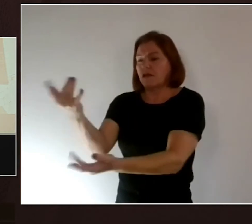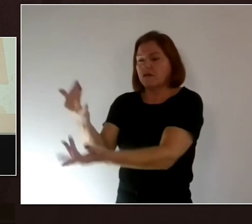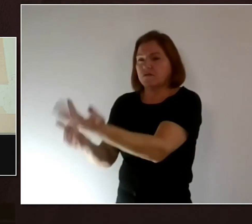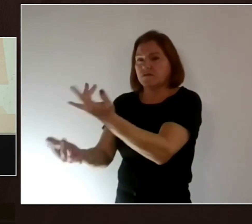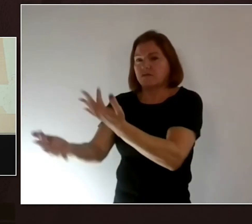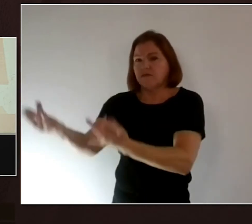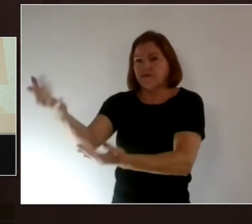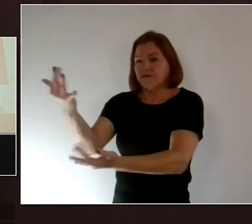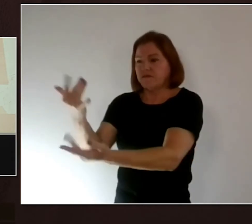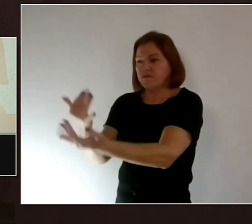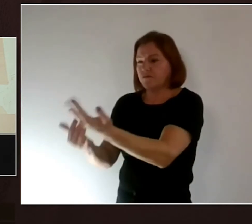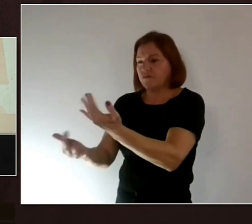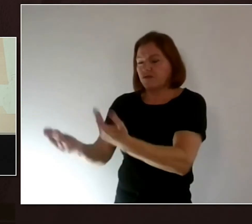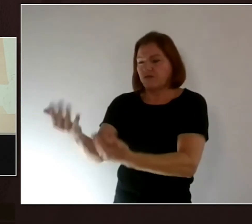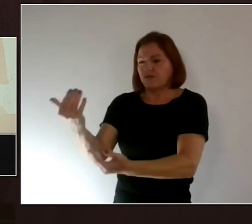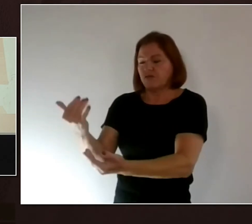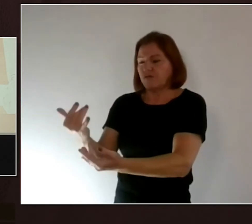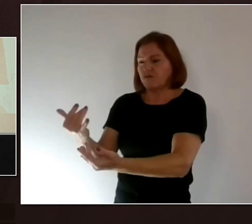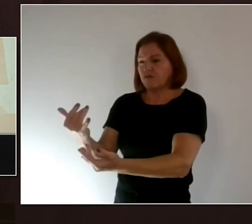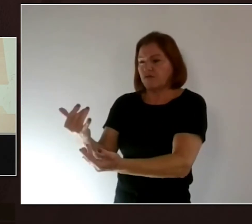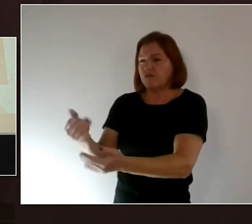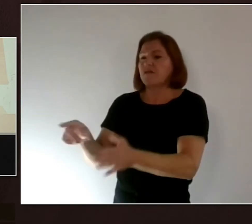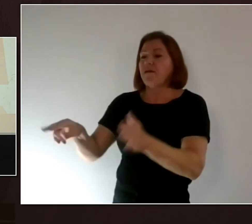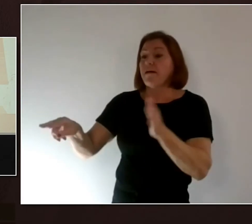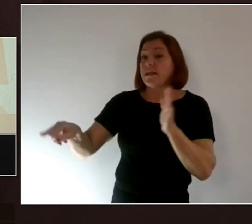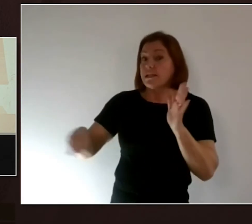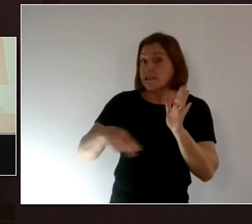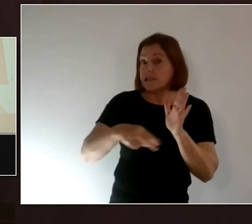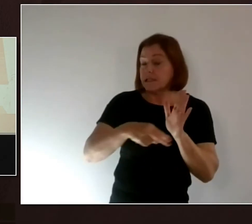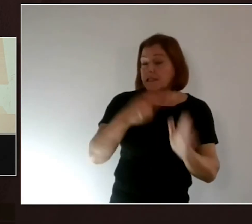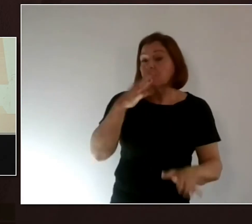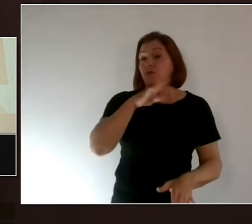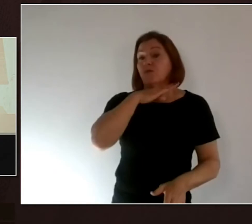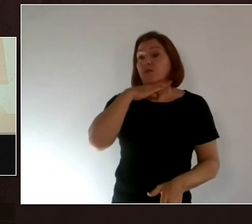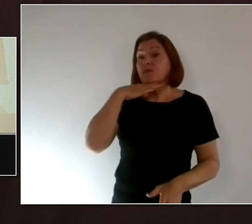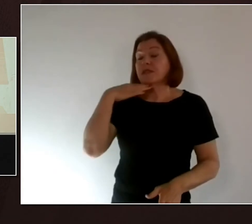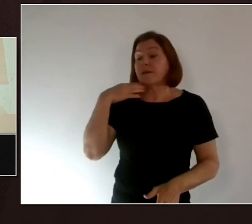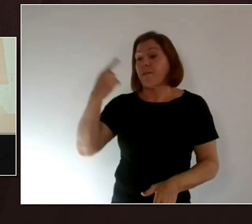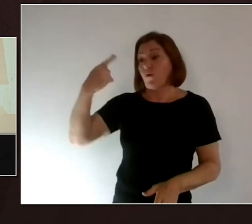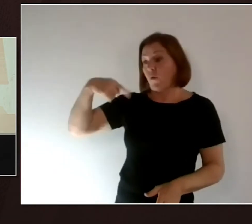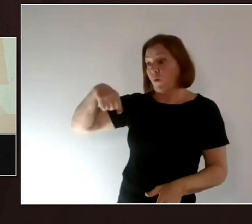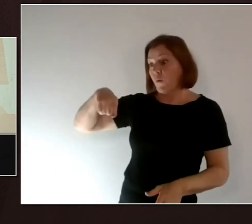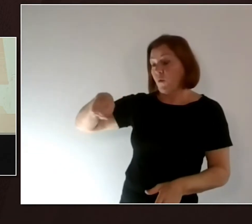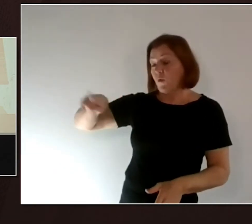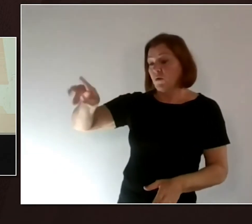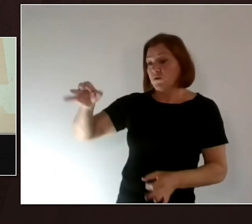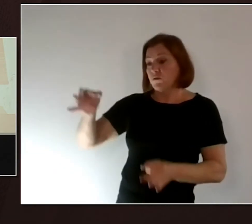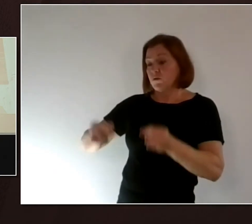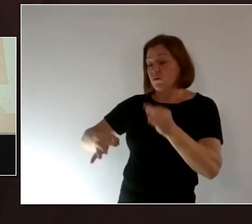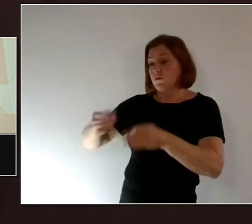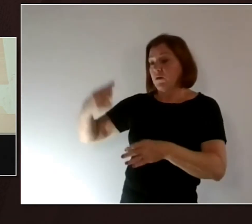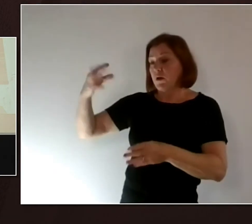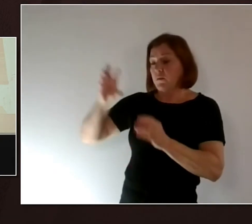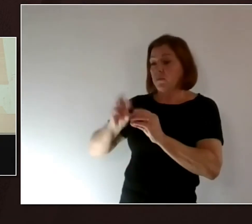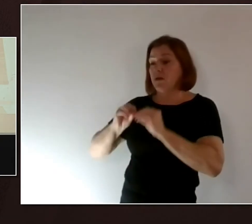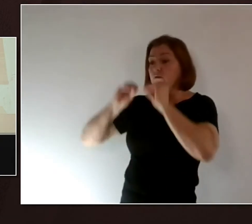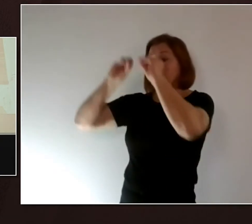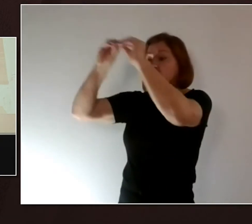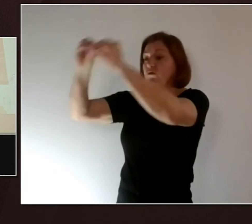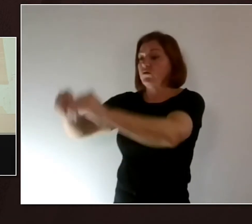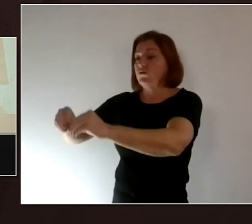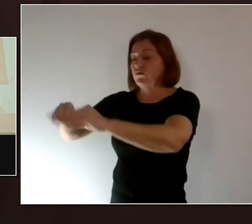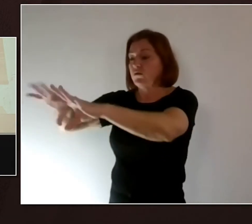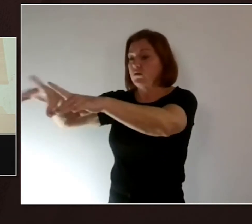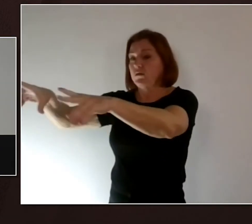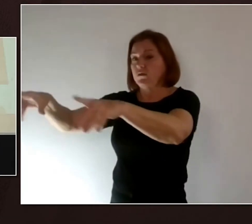lago de fogo. Vocês estão entendendo? Então todo incrédulo que não crê